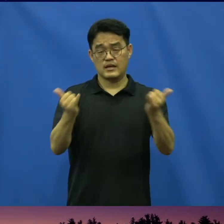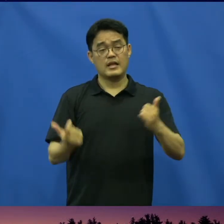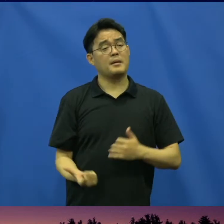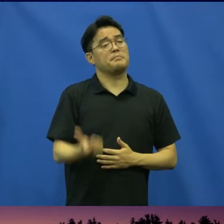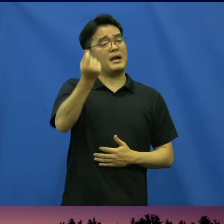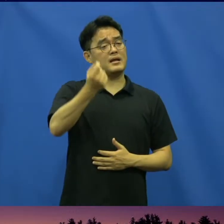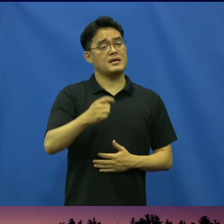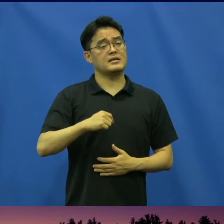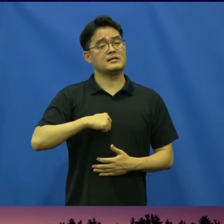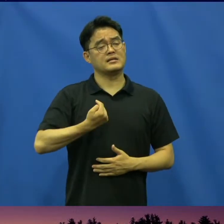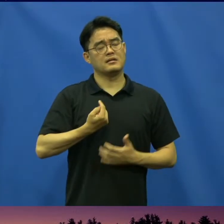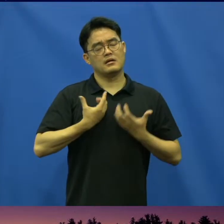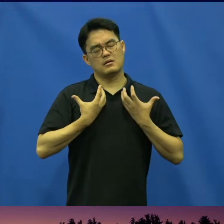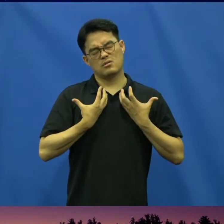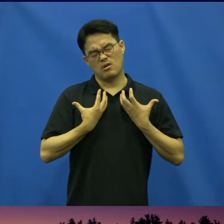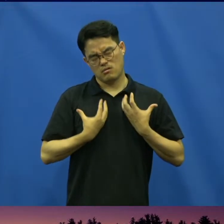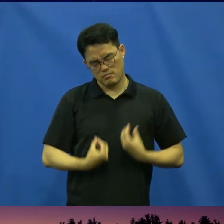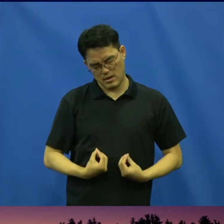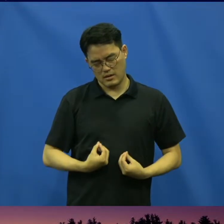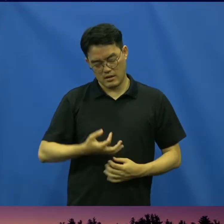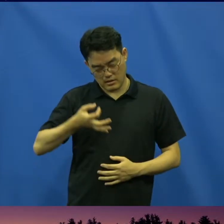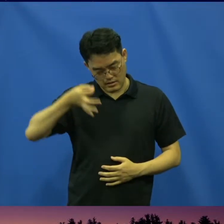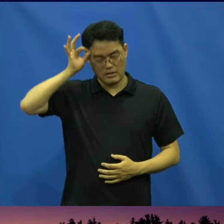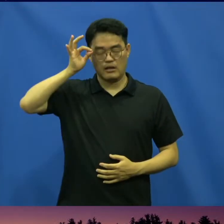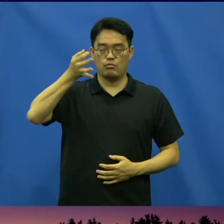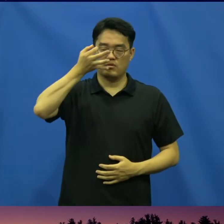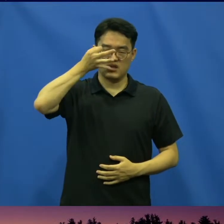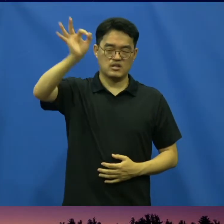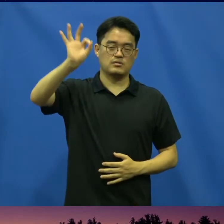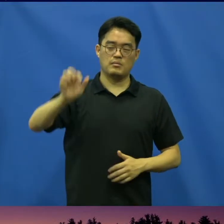그걸 인정해야 돼. 왜?